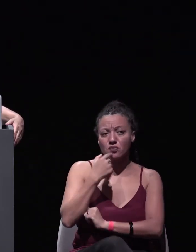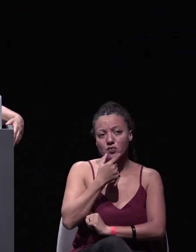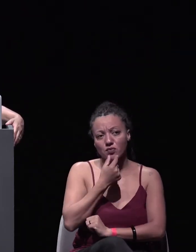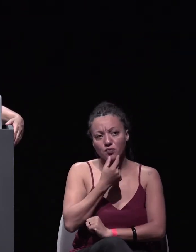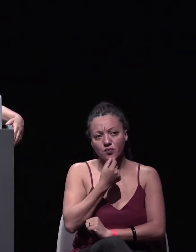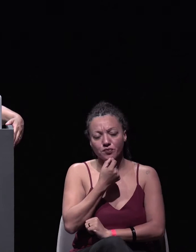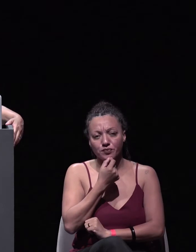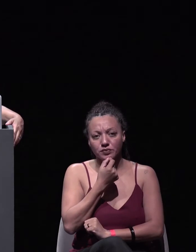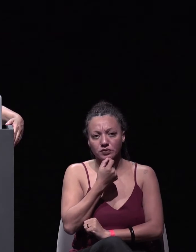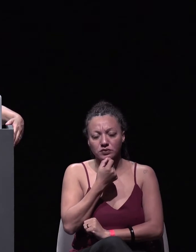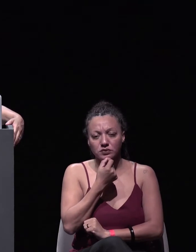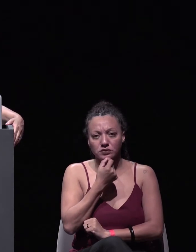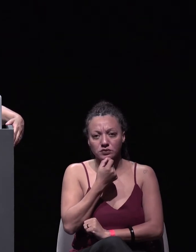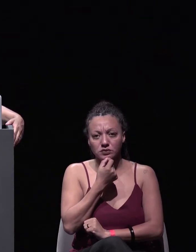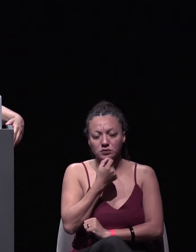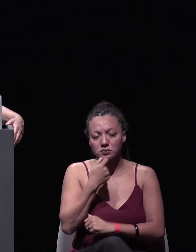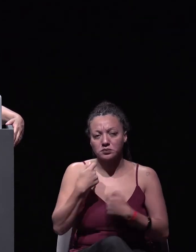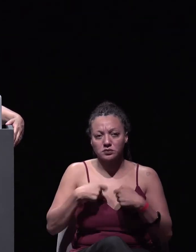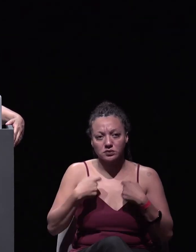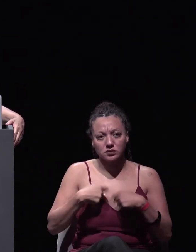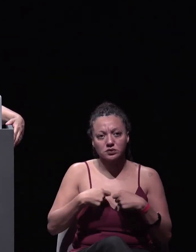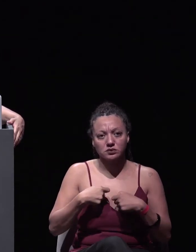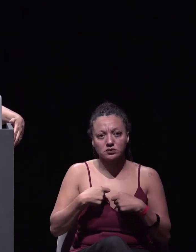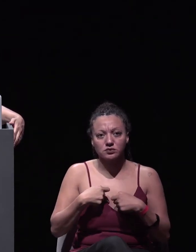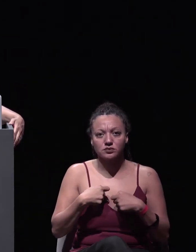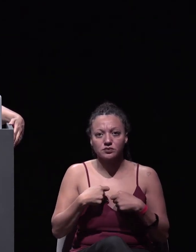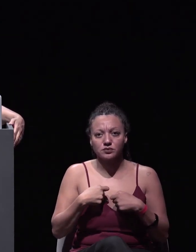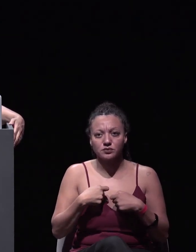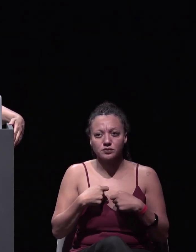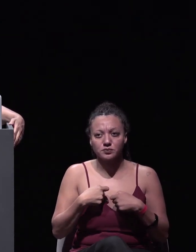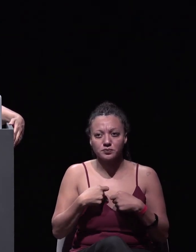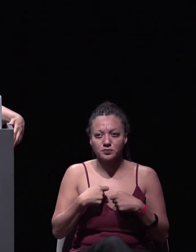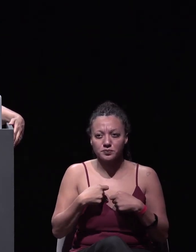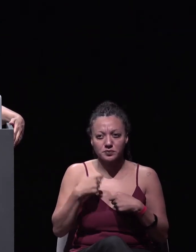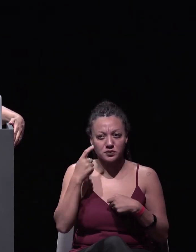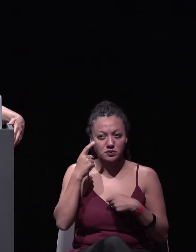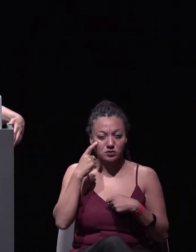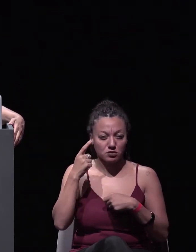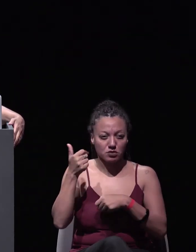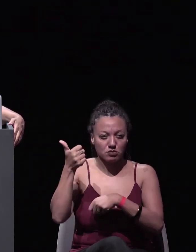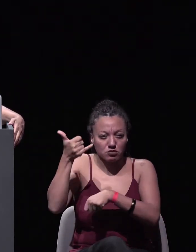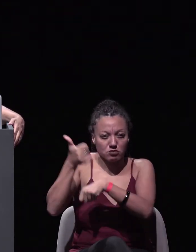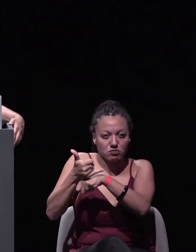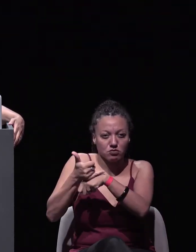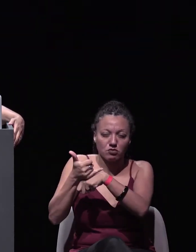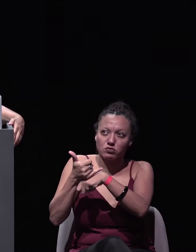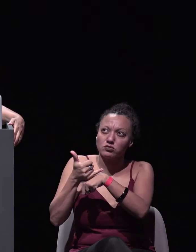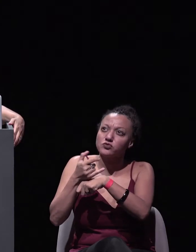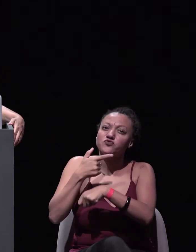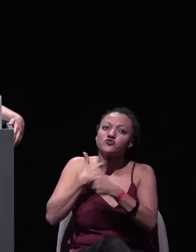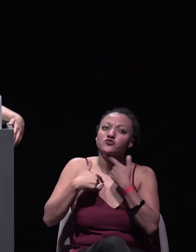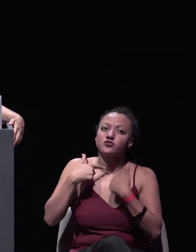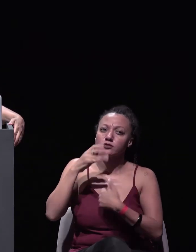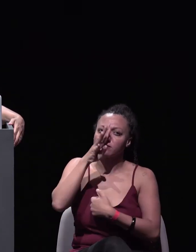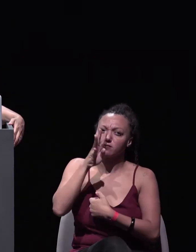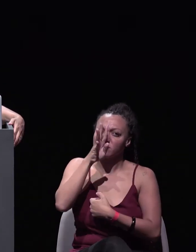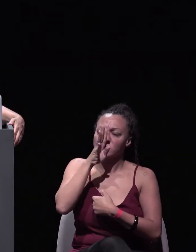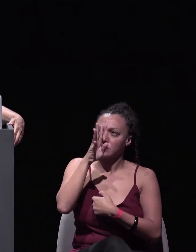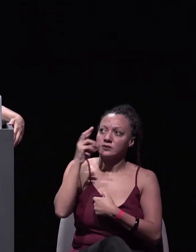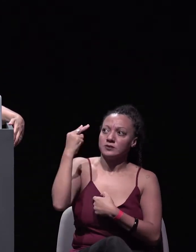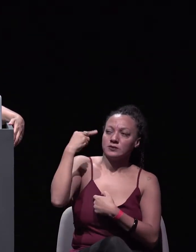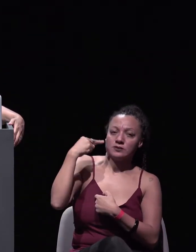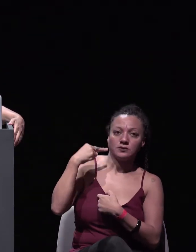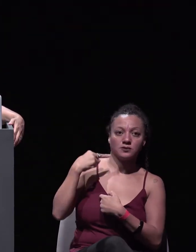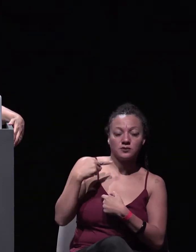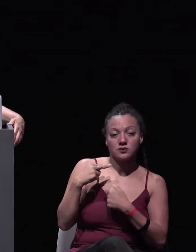homens deveriam lidar com os desejos intrusos dos proprietários sobre os homens